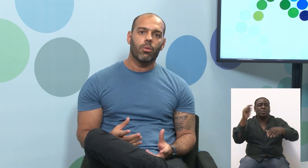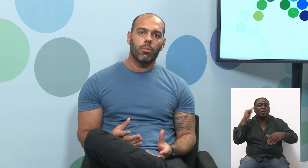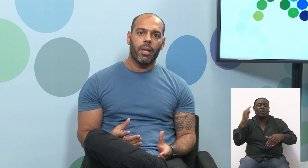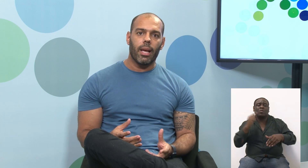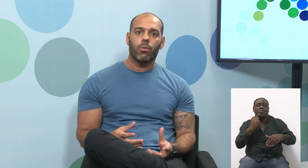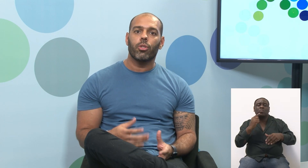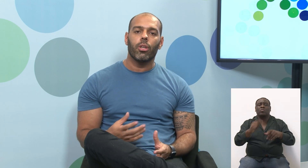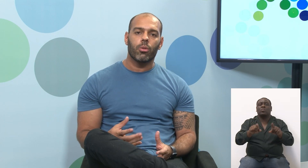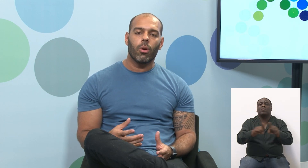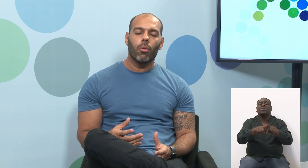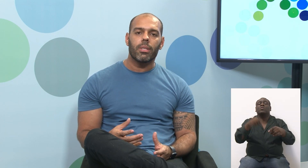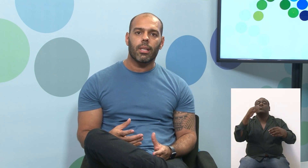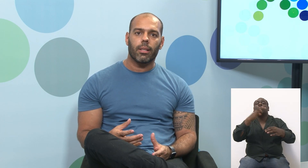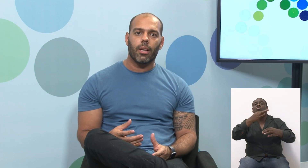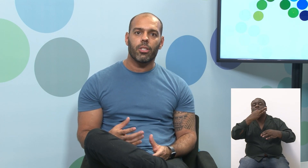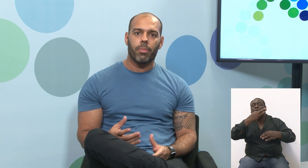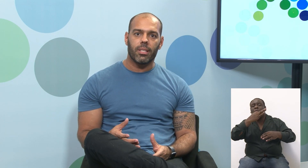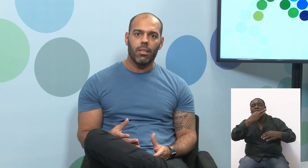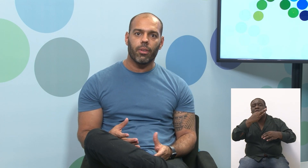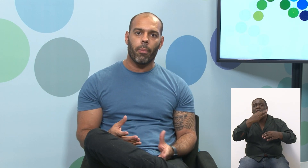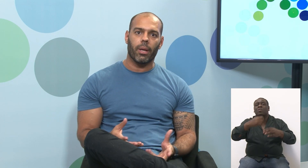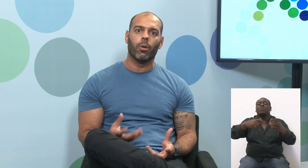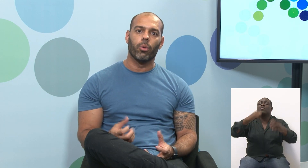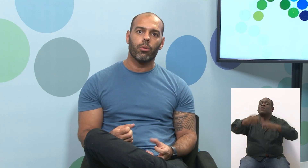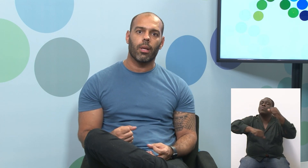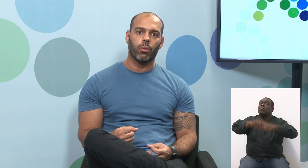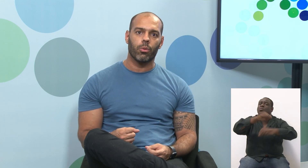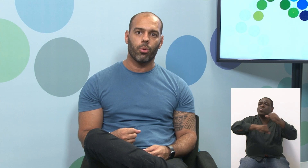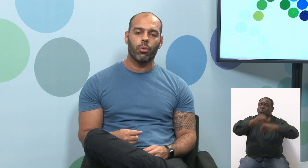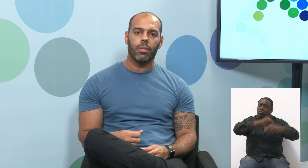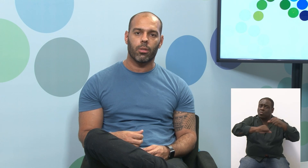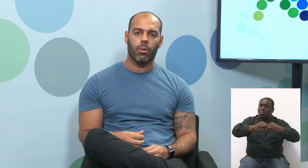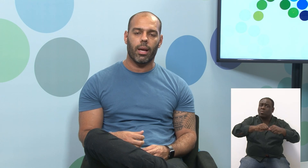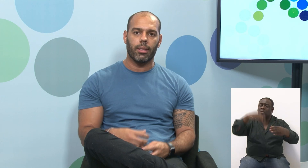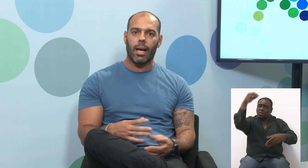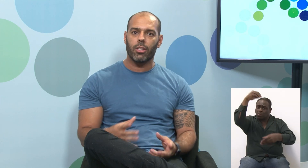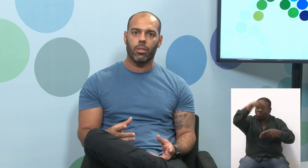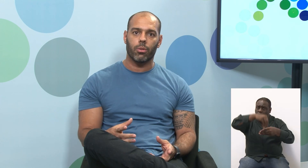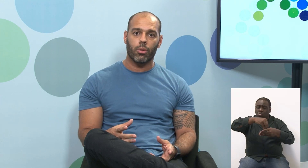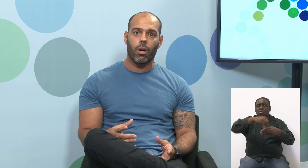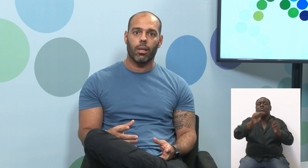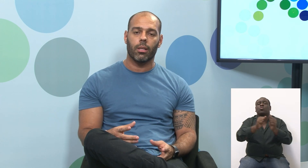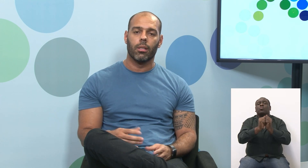na sua experiência, utilizou alguma estratégia específica para incluir os alunos surdos na sua realidade, na sua escola?